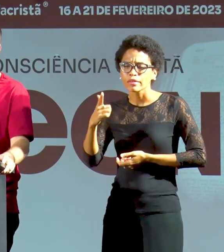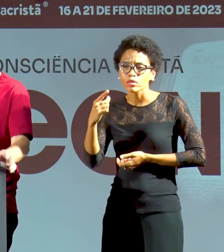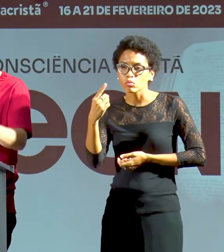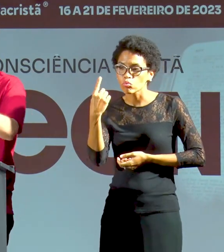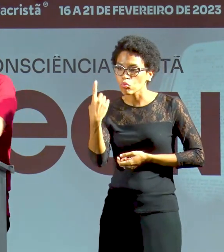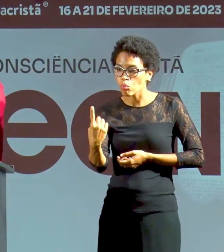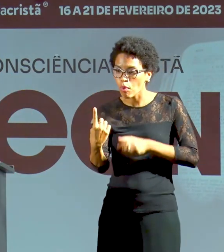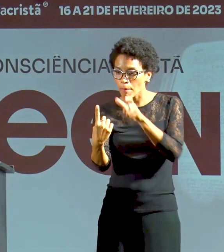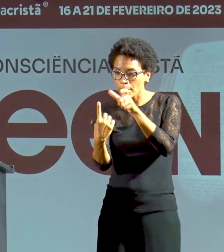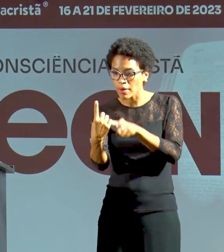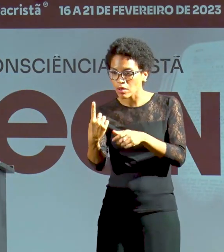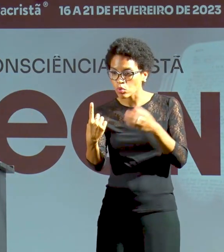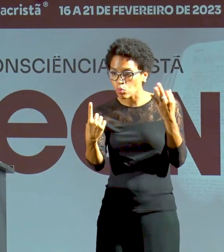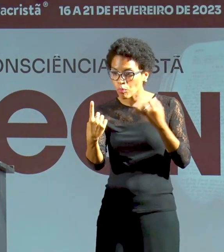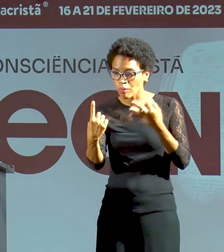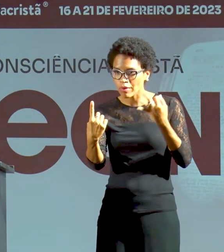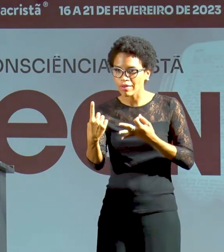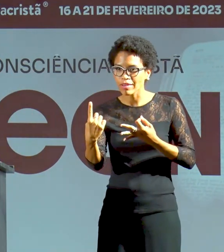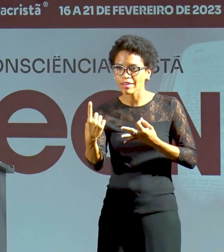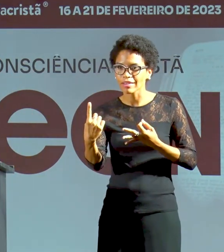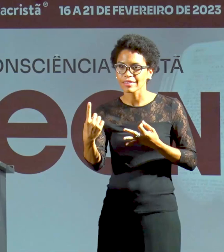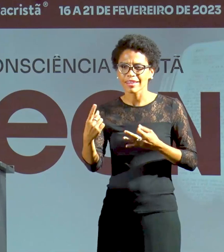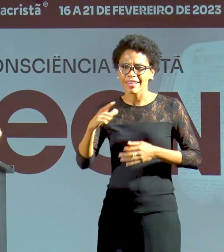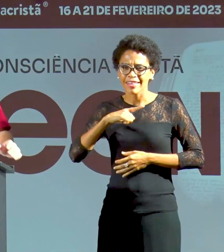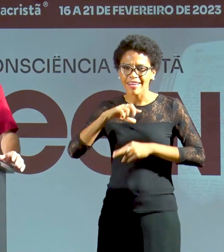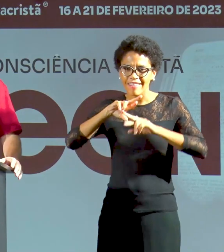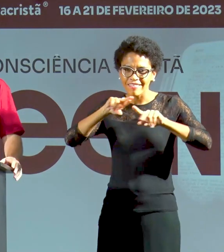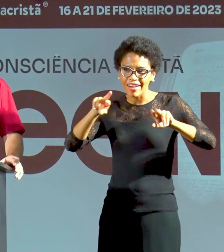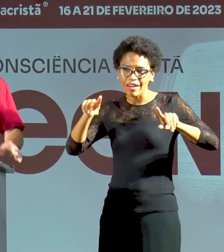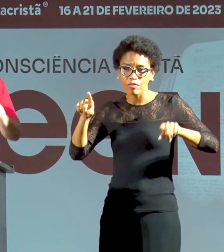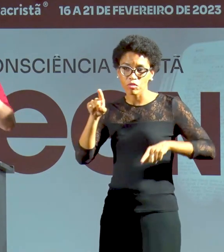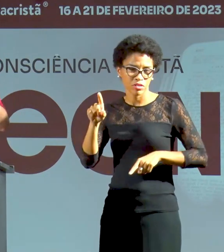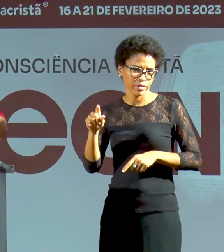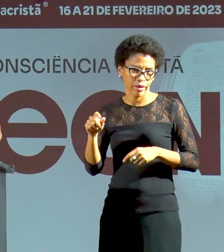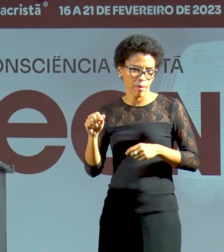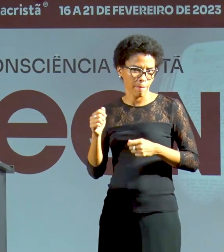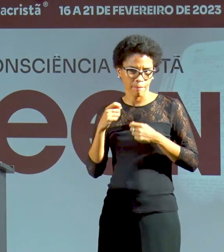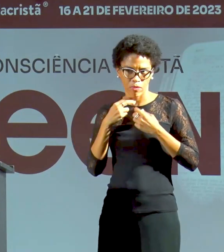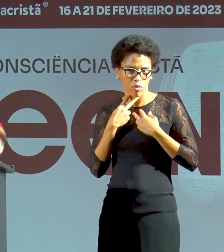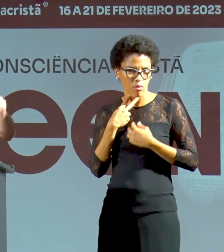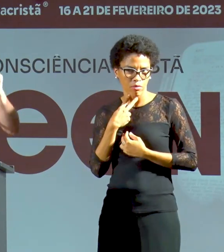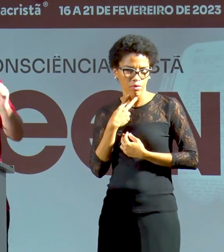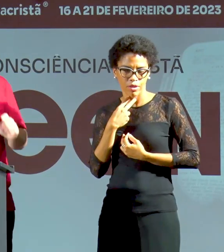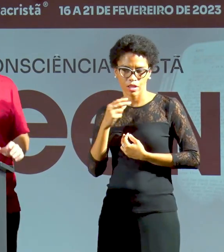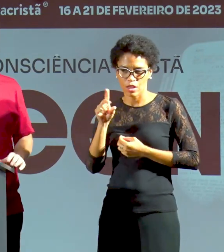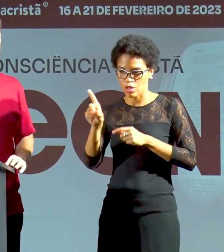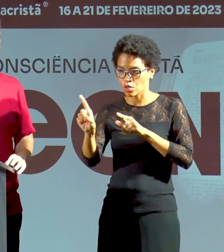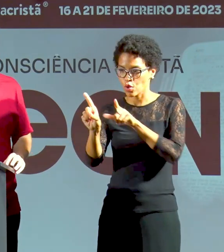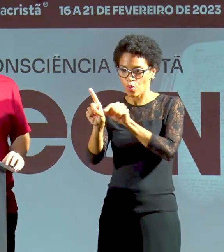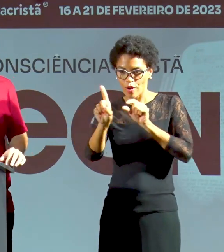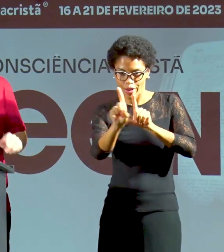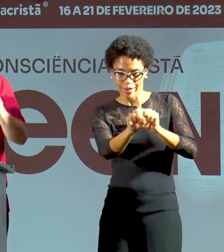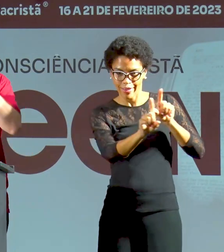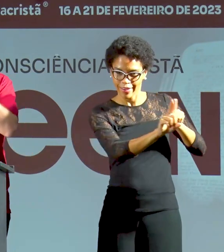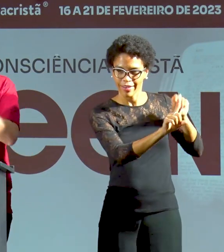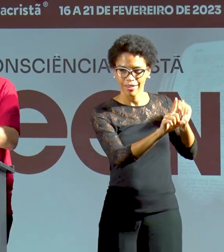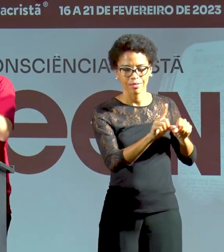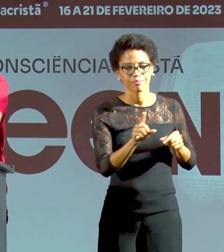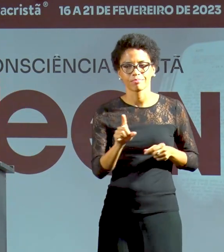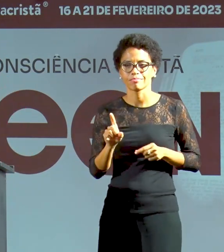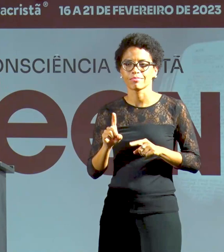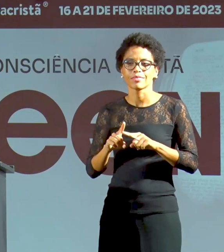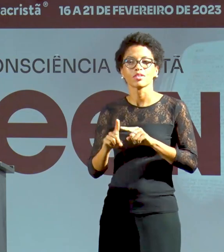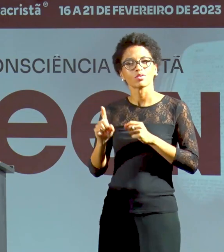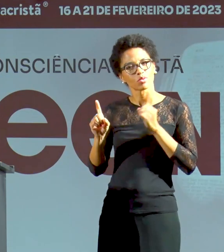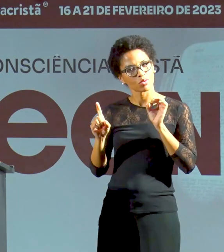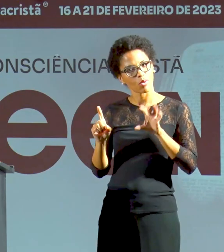você não vai poder escolher várias vai ter que escolher uma só mas tem várias mas isso dizer para você uma coisa se você